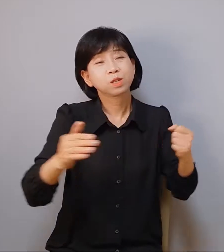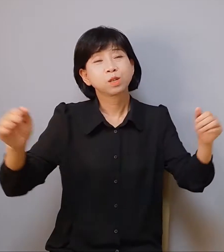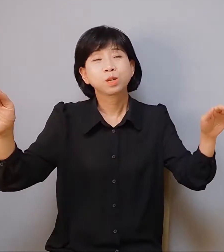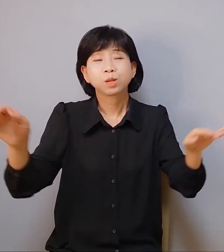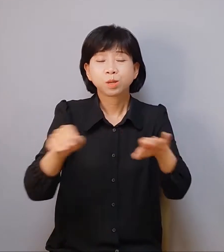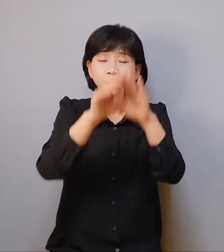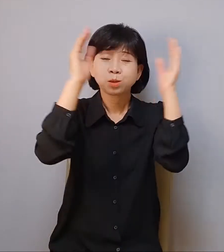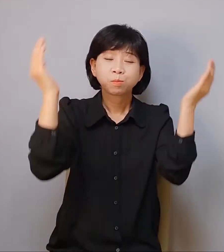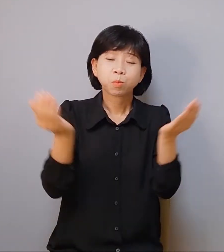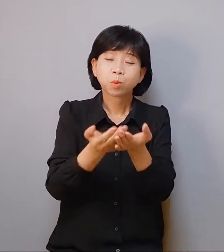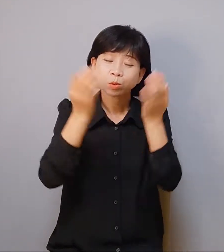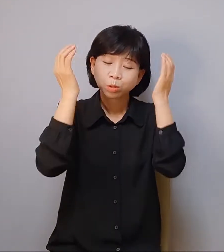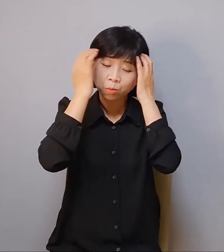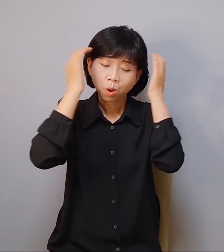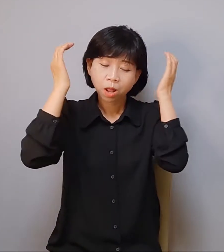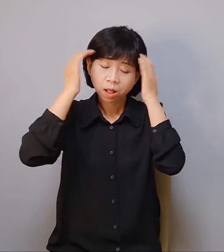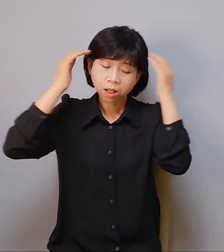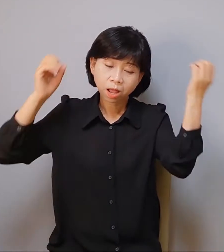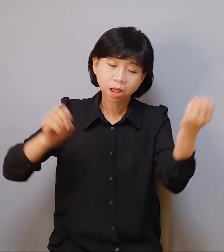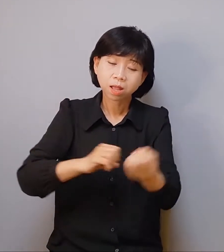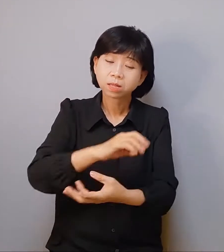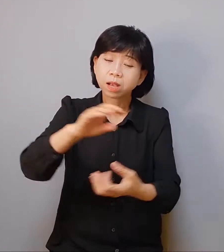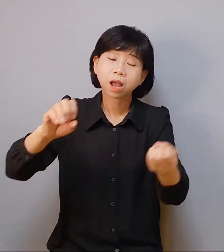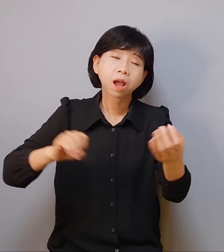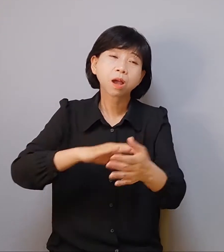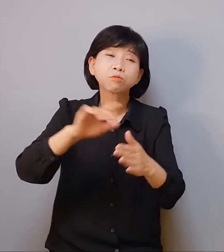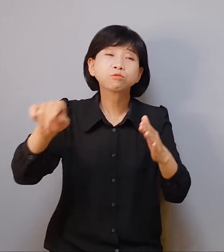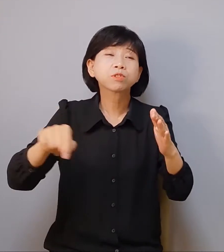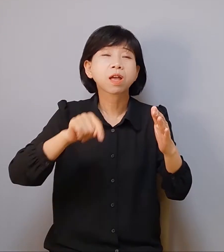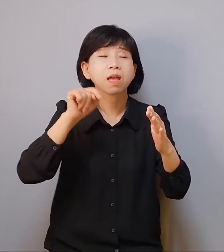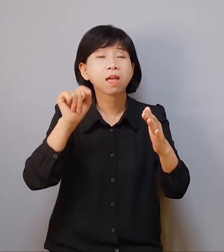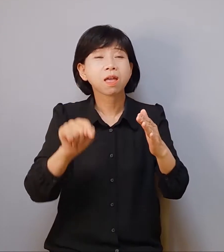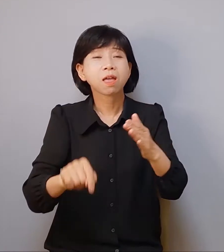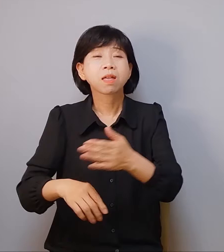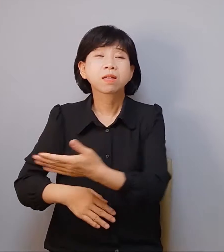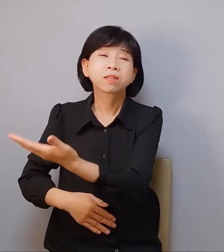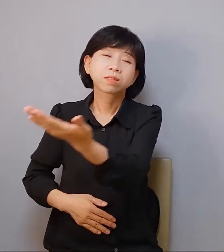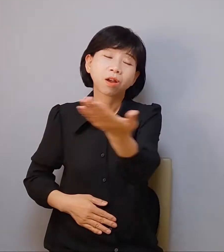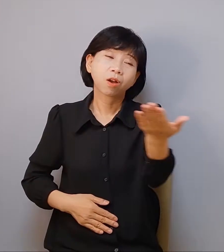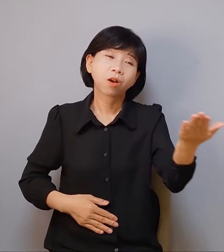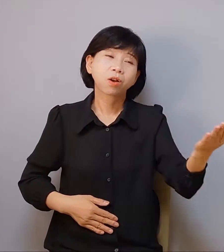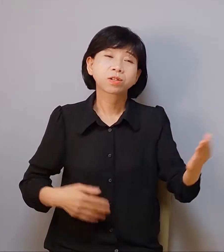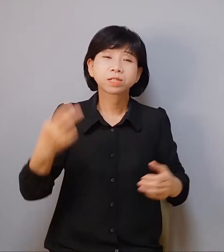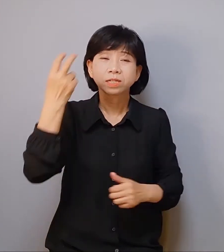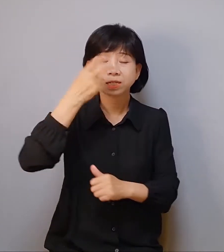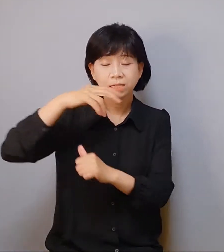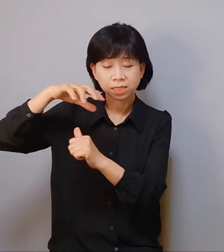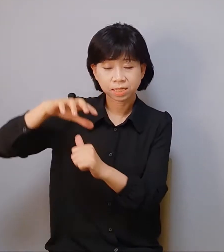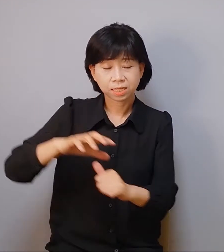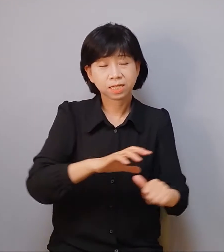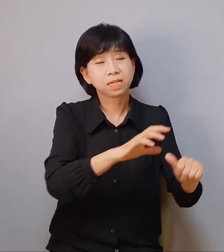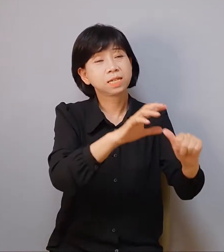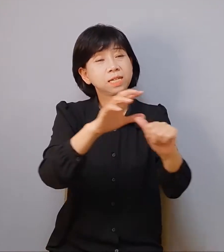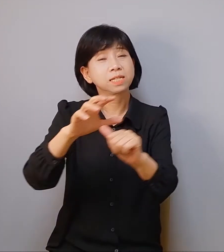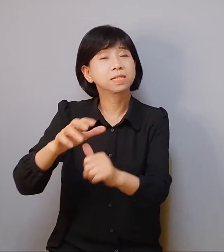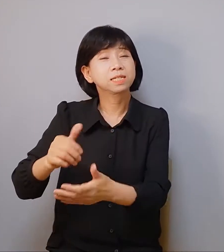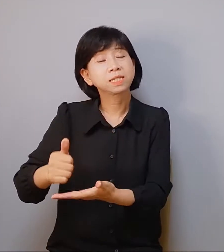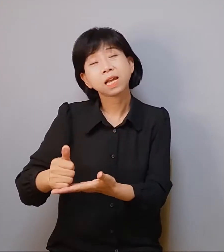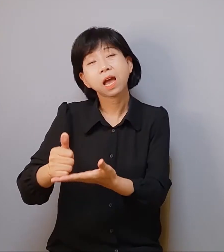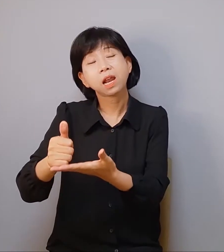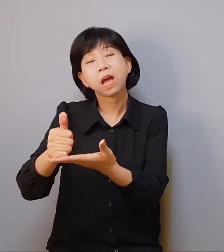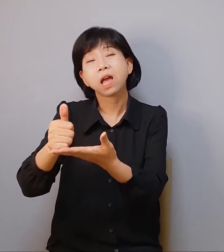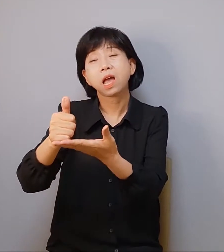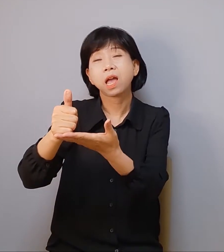하나님이니. 모든 환난 가운데 너를